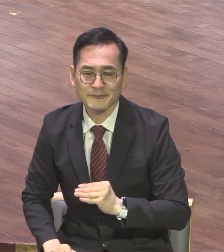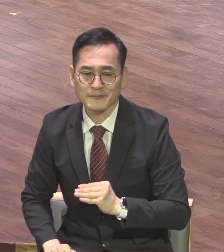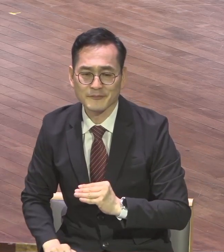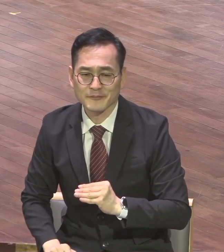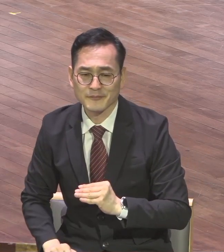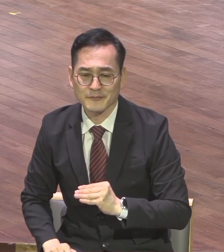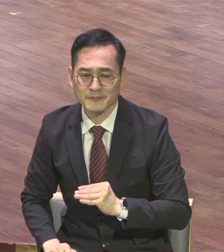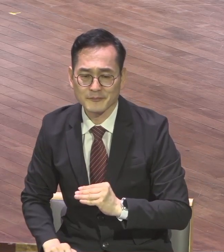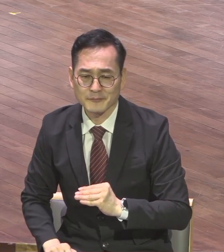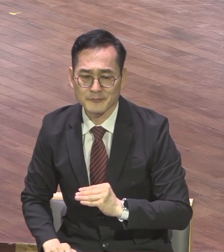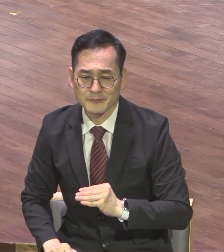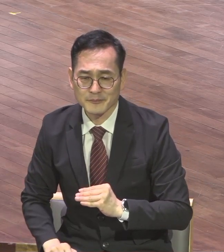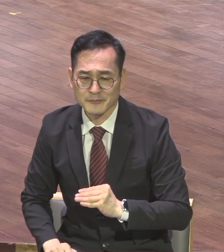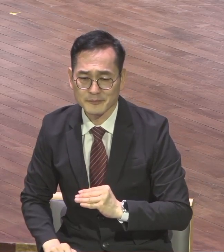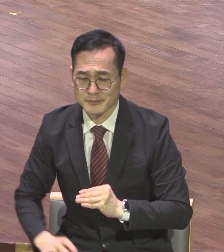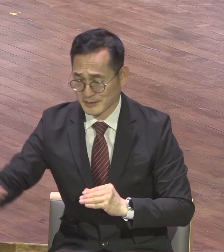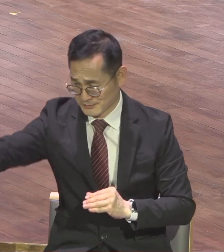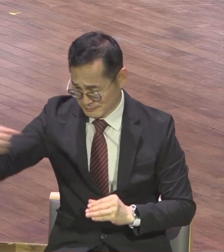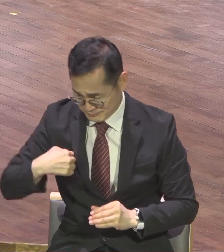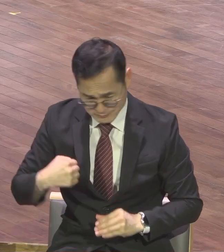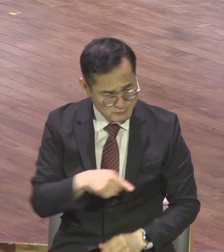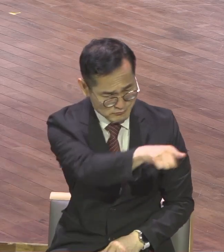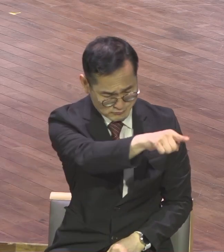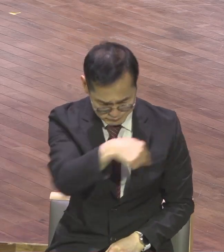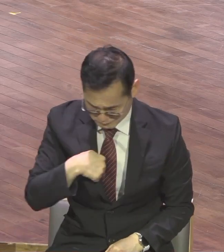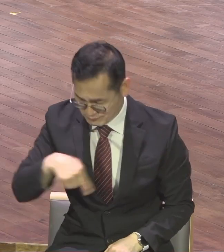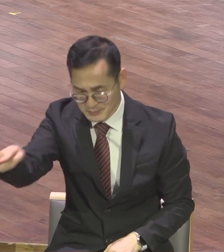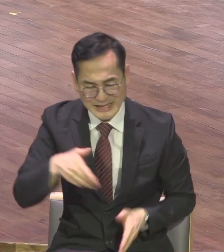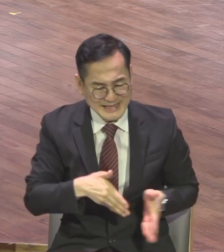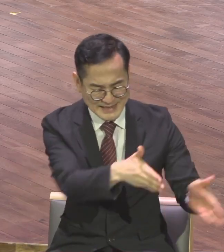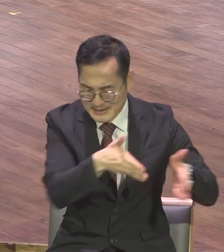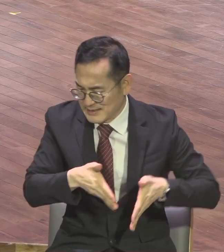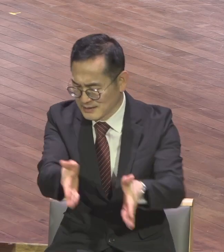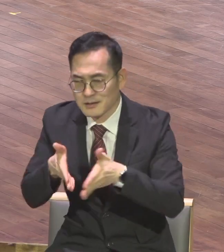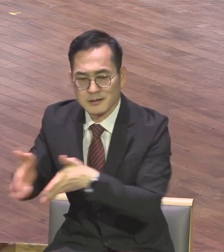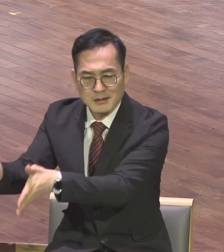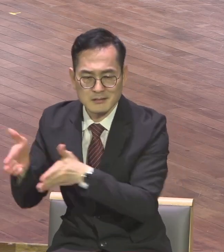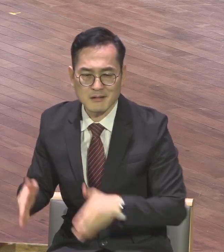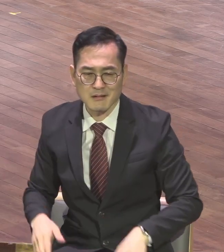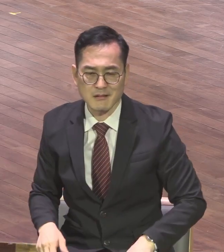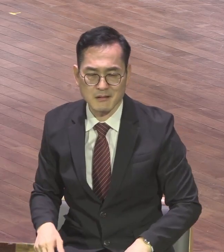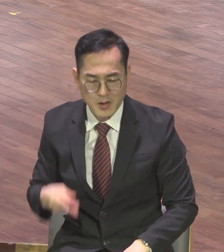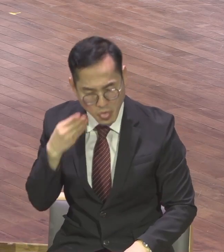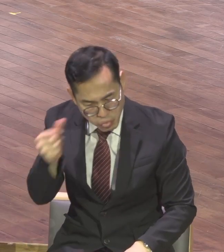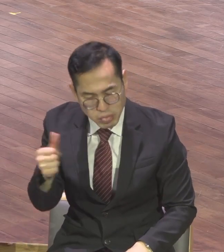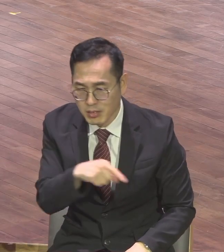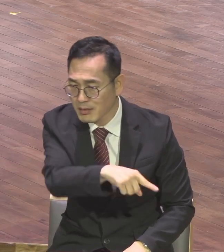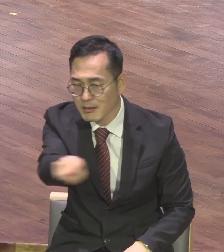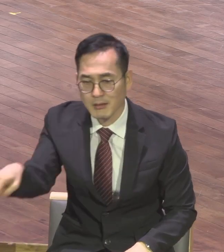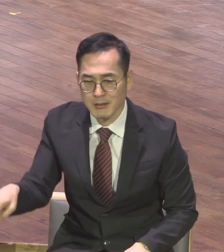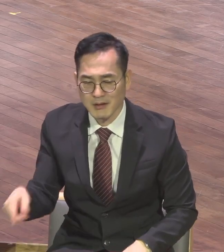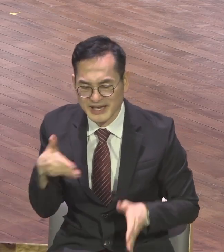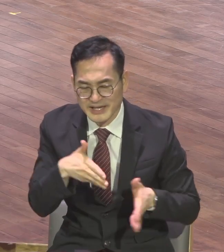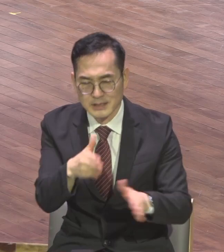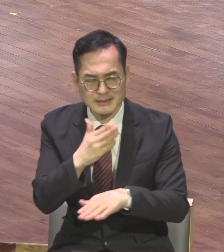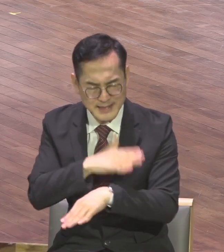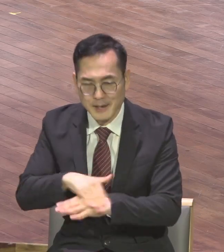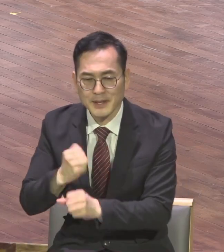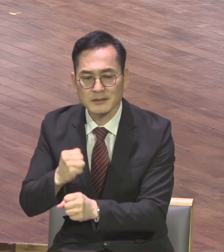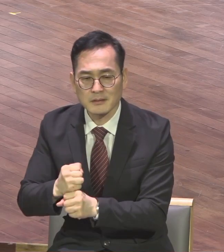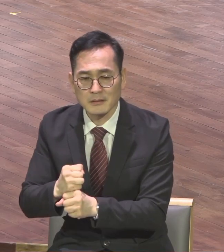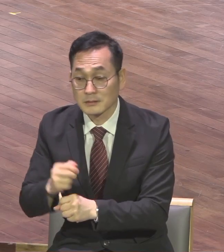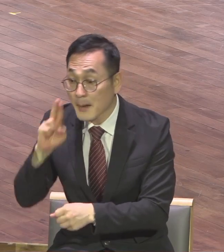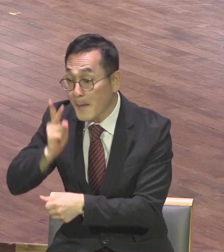로마를 아니면 갈 수가 없어. 그 정도로 전부 도로를 잘 깔아 놓았습니다. 지금 이 사도 바울은 이 길을